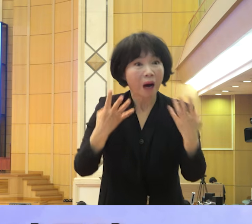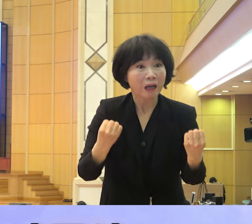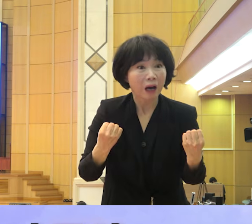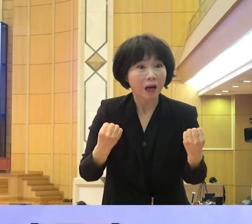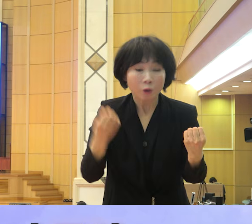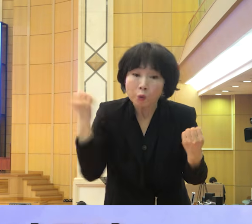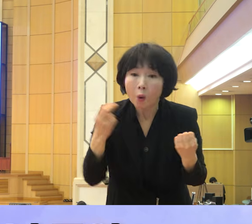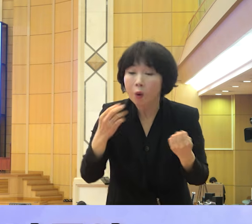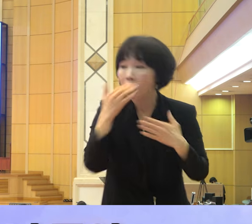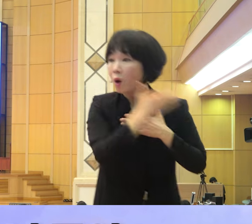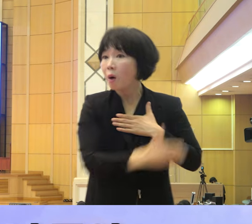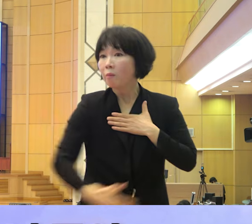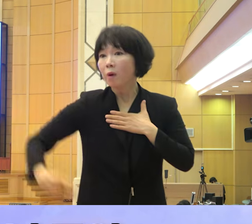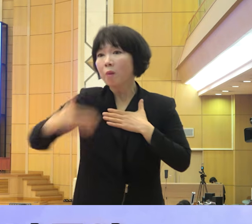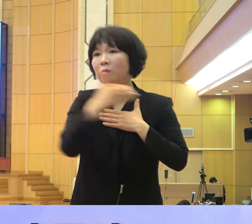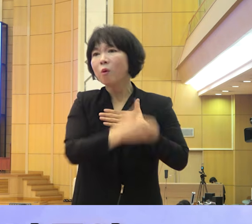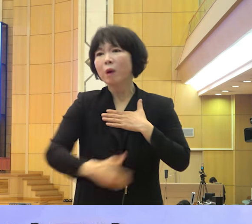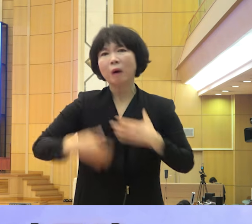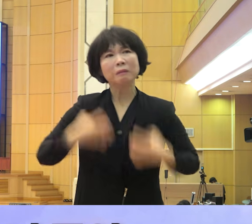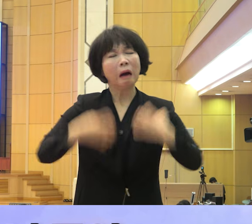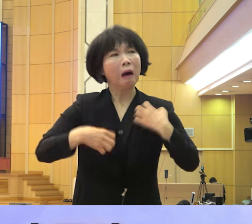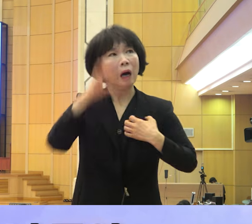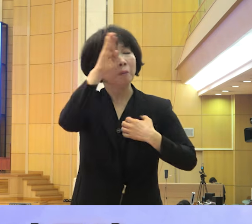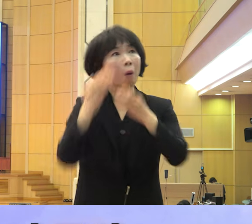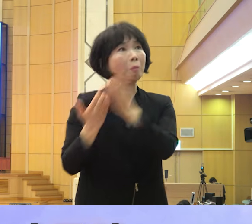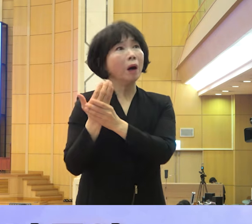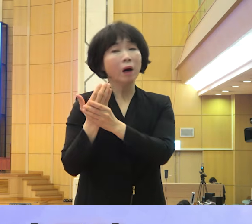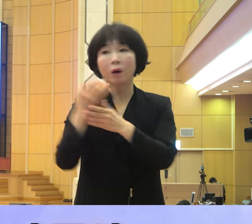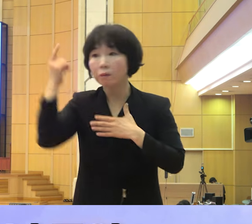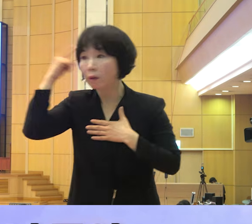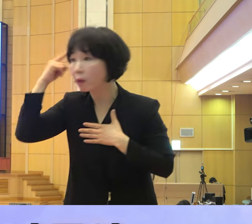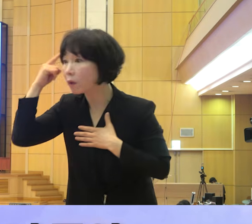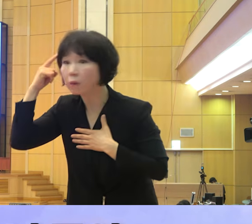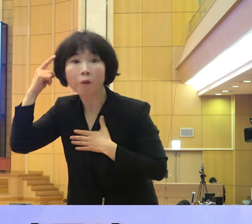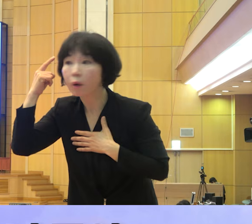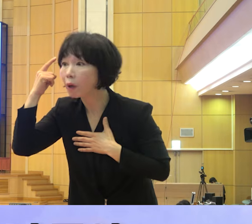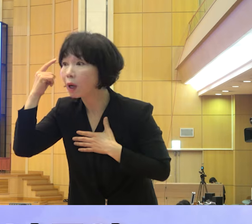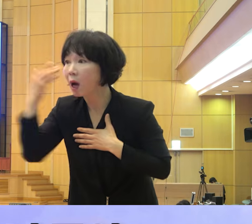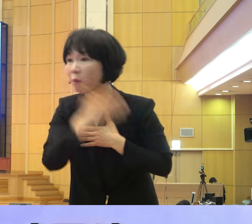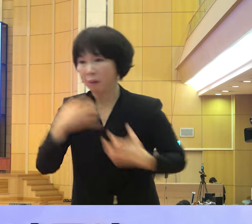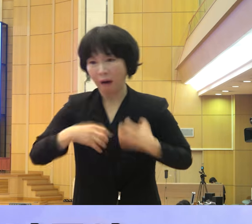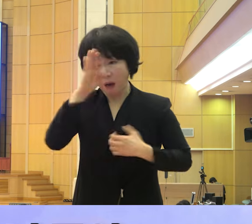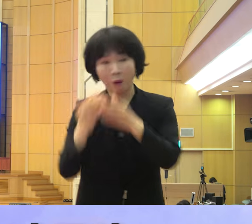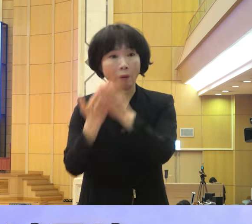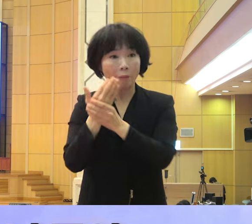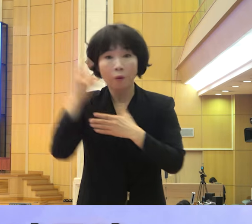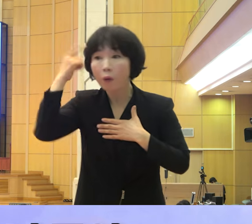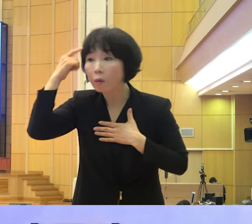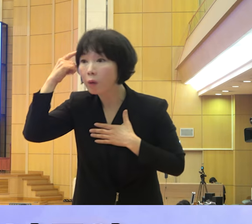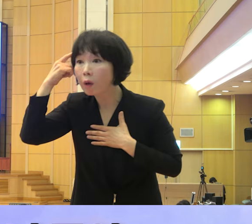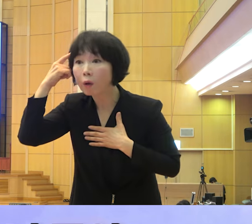육체의 병이 드는 것도 죄로구나. 죄 때문에 육체에